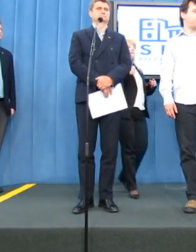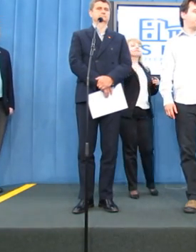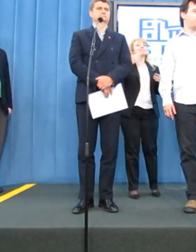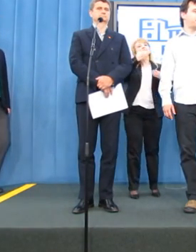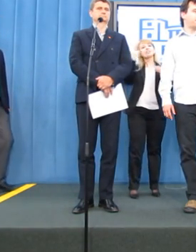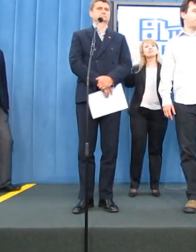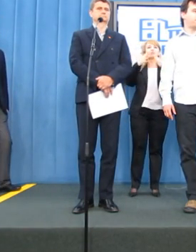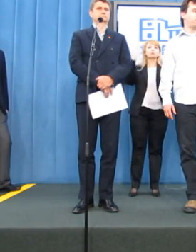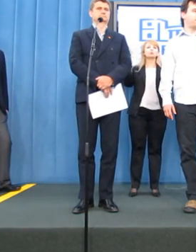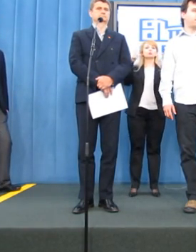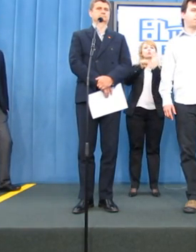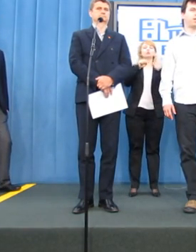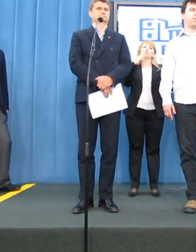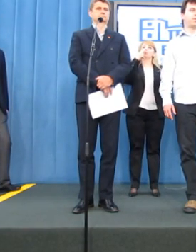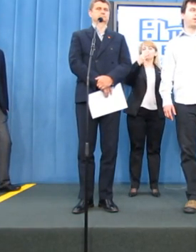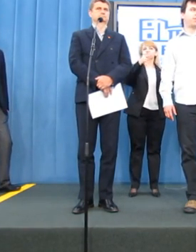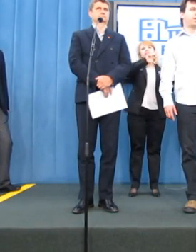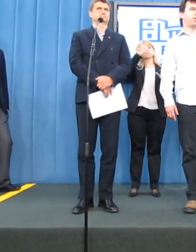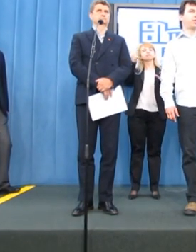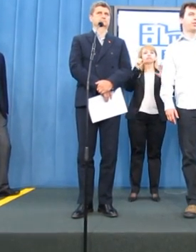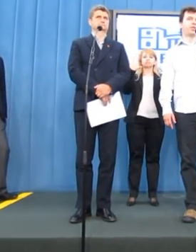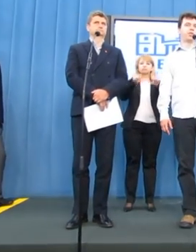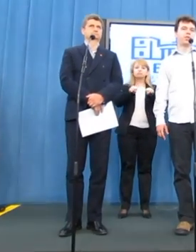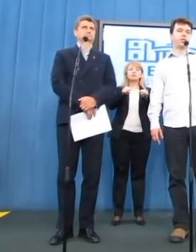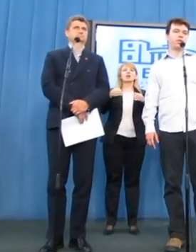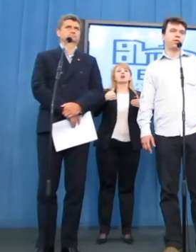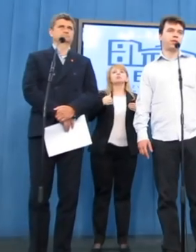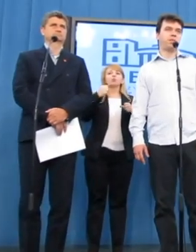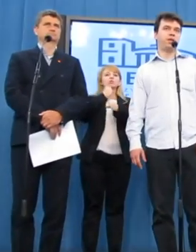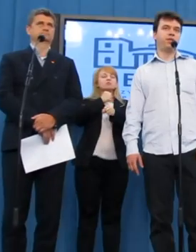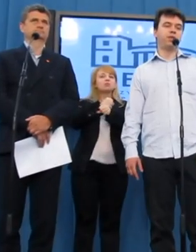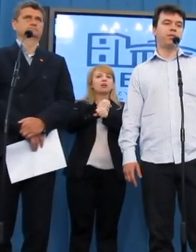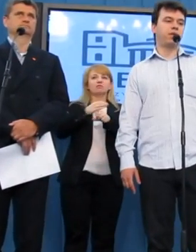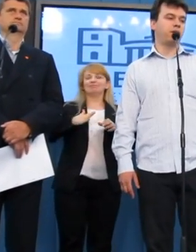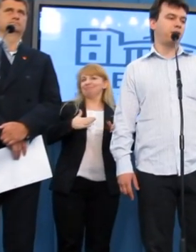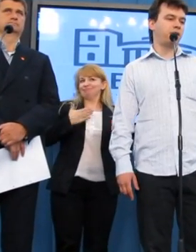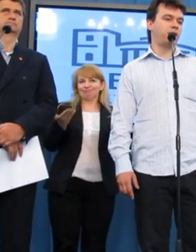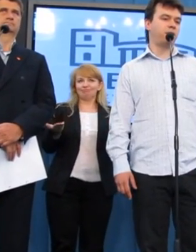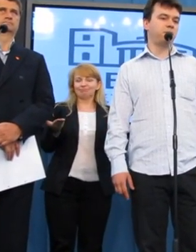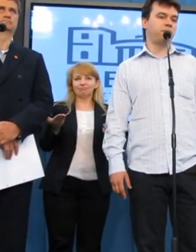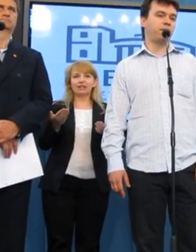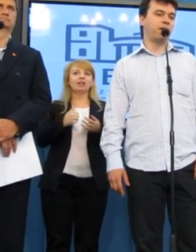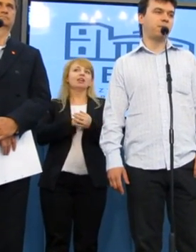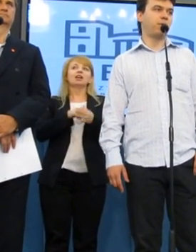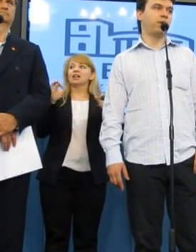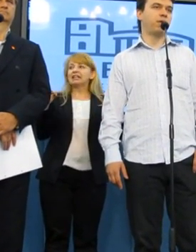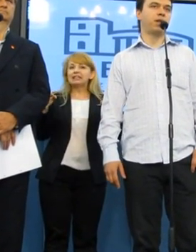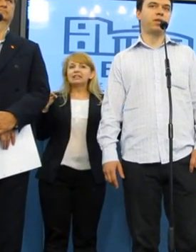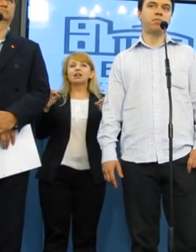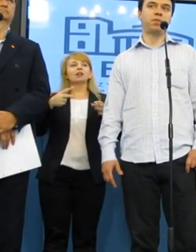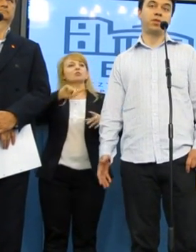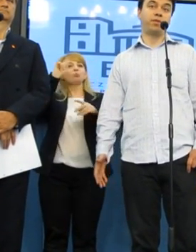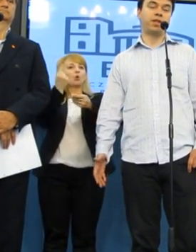samo wcześniej. Całe to zatrzymanie było sprawą dla mnie dość, no, co najmniej dziwną. Teraz